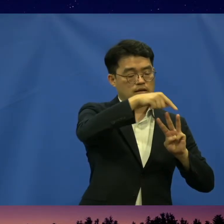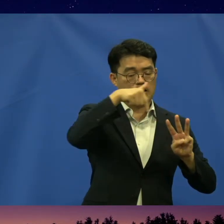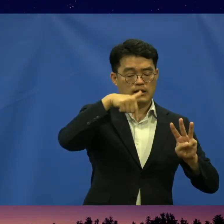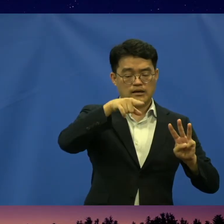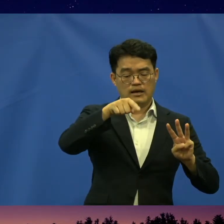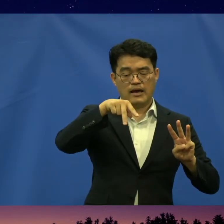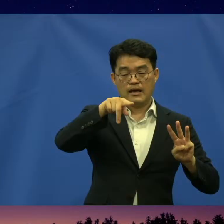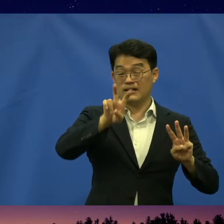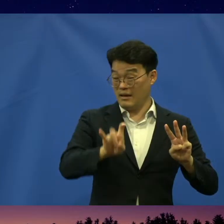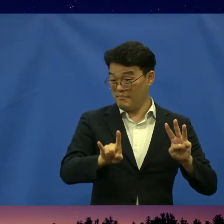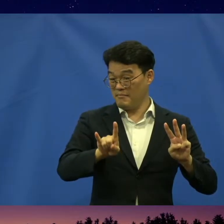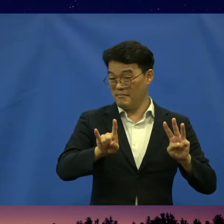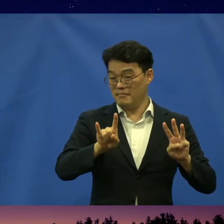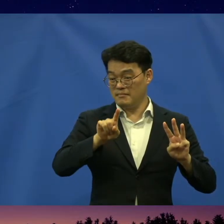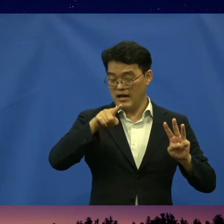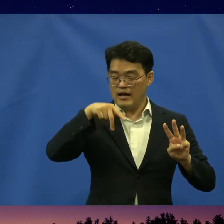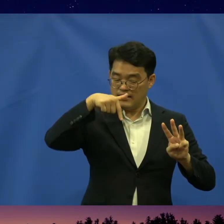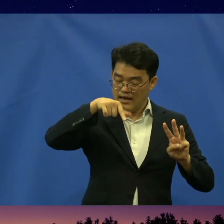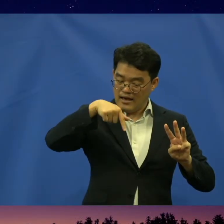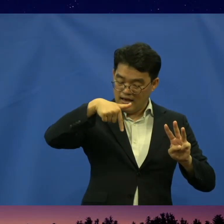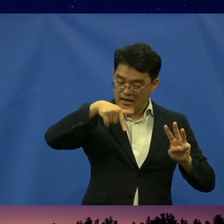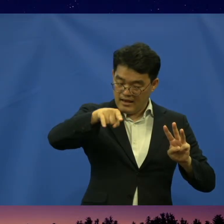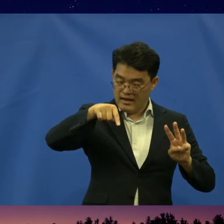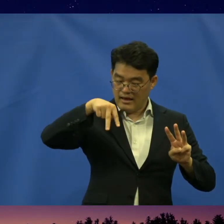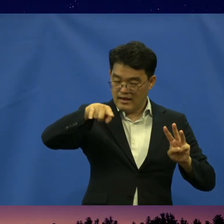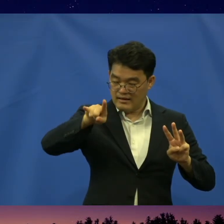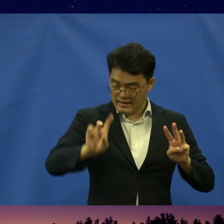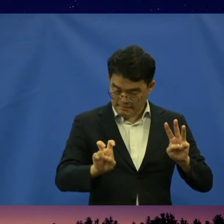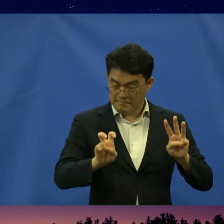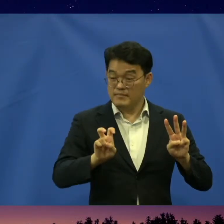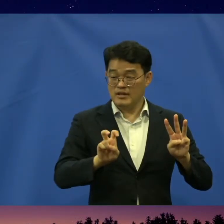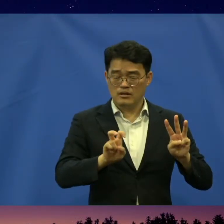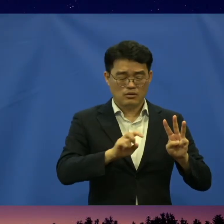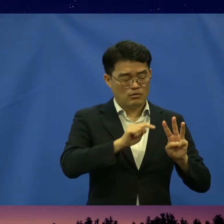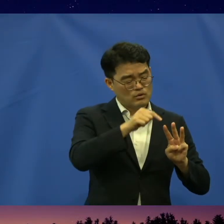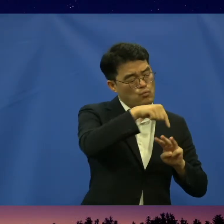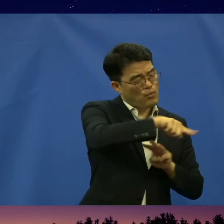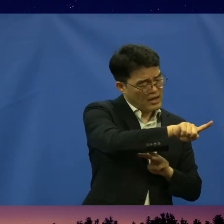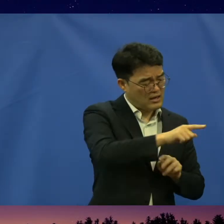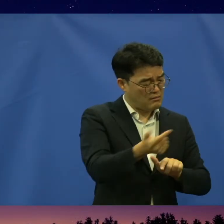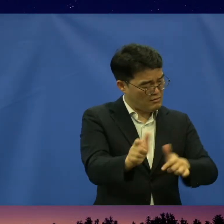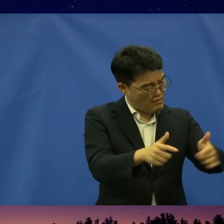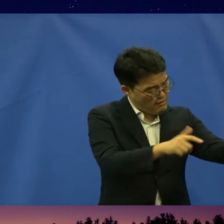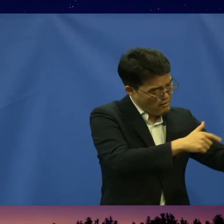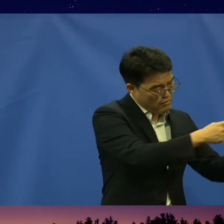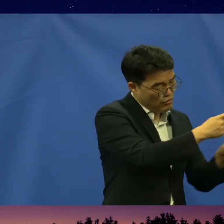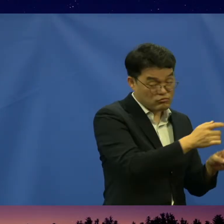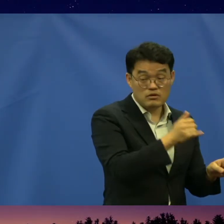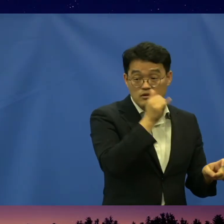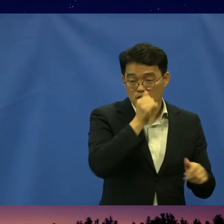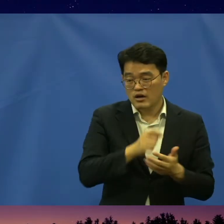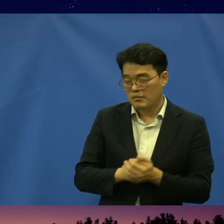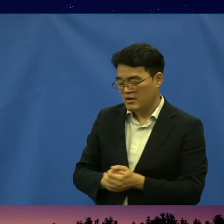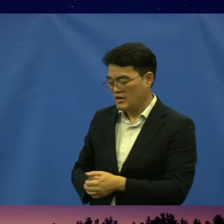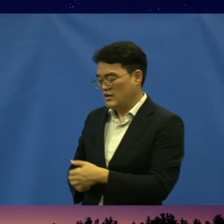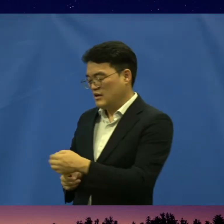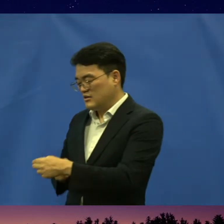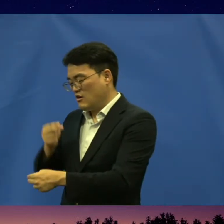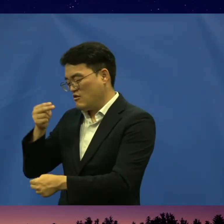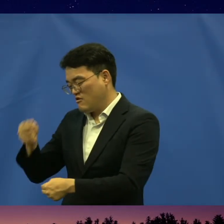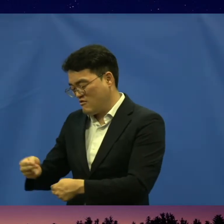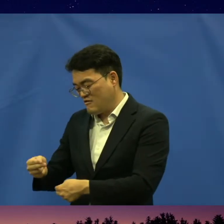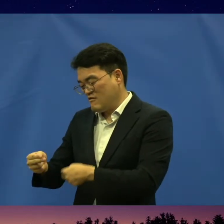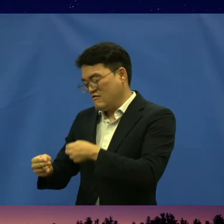엑스트라들이 나옵니다. 그들은 시작부터 완성 단계까지 이렇게 계속 공격하는 겁니다. 한순간도 방심할 수 없어요.